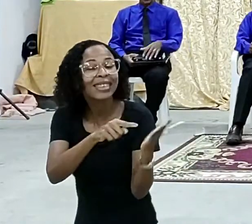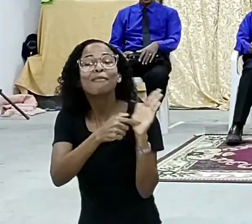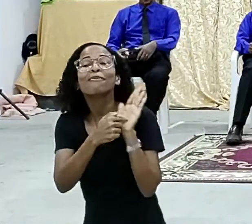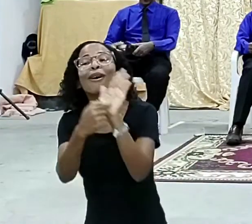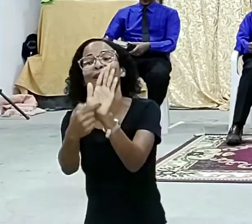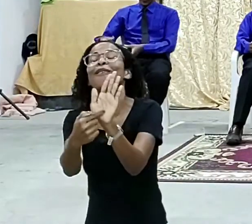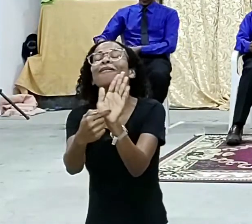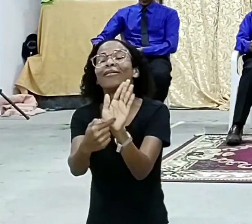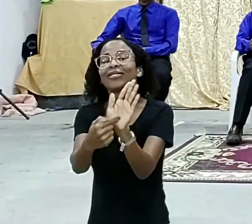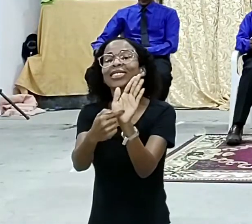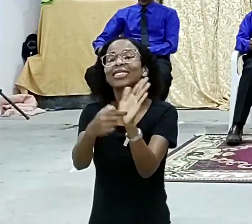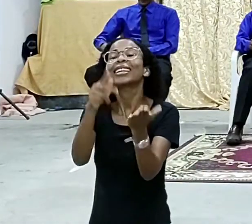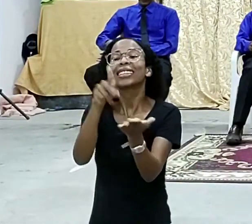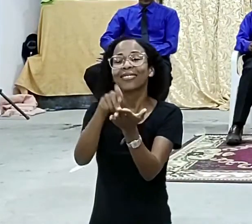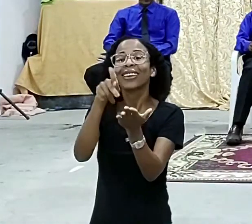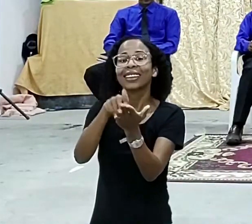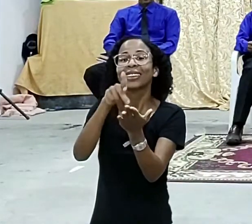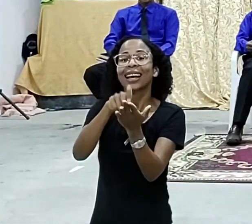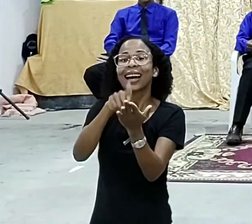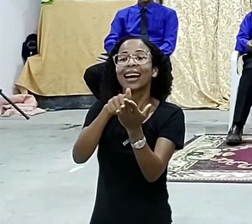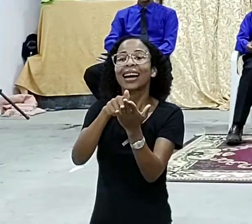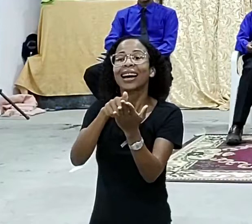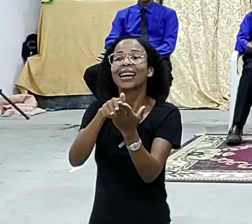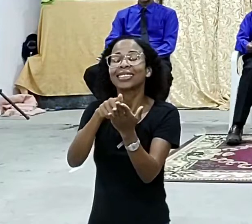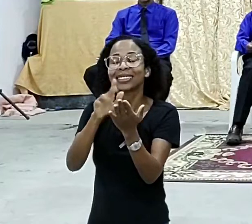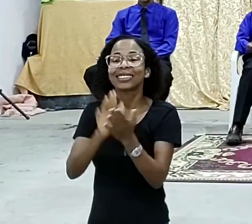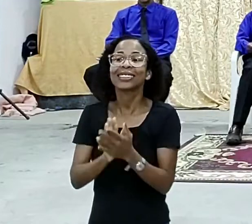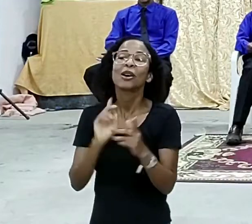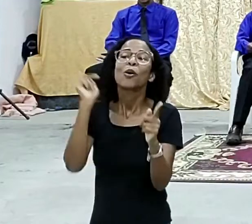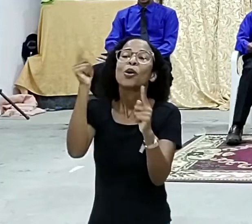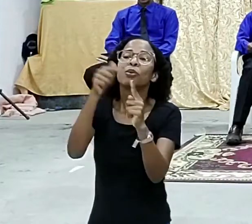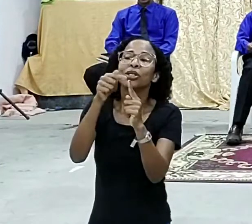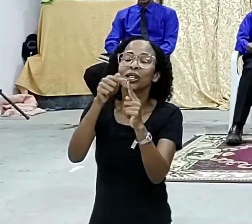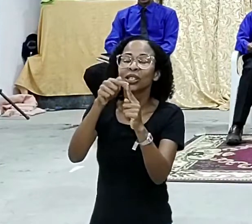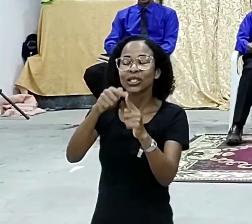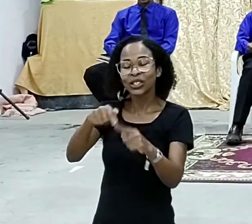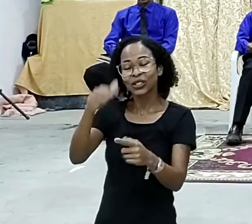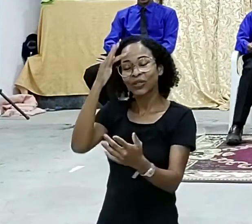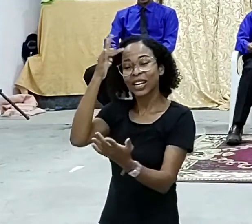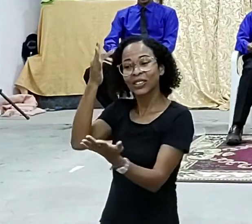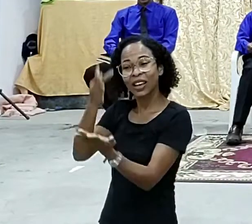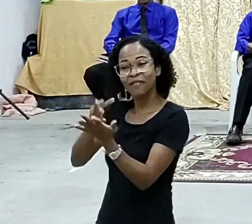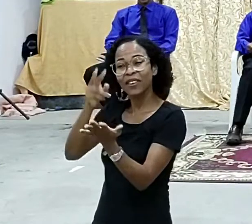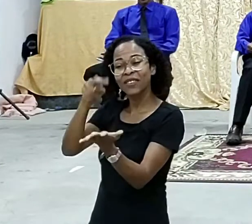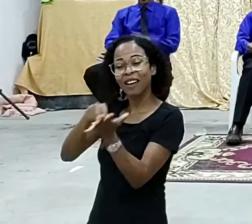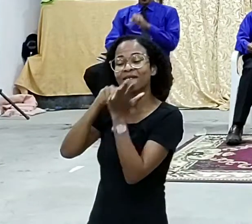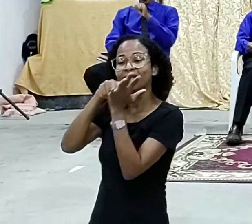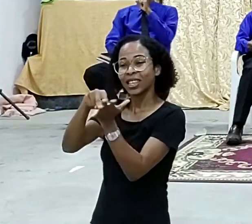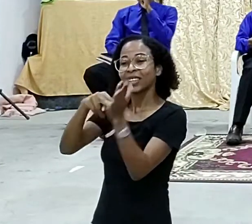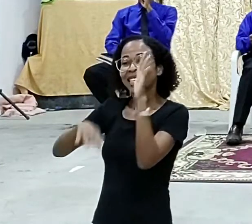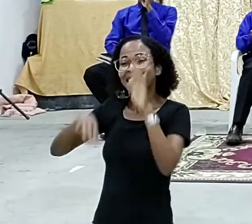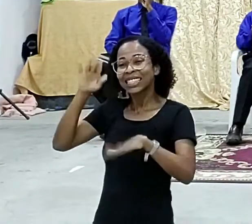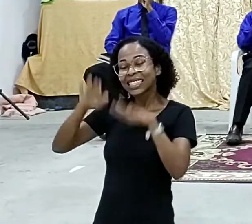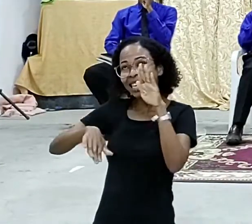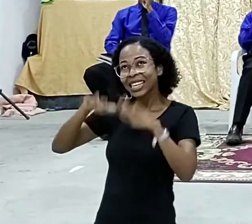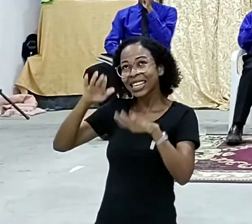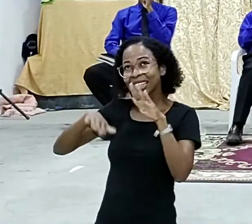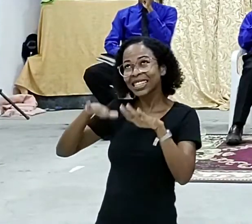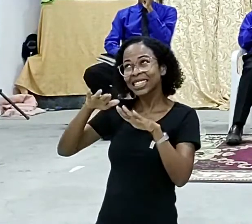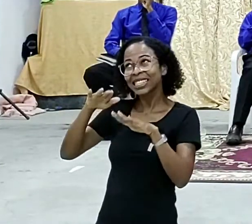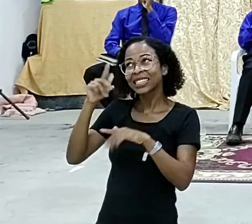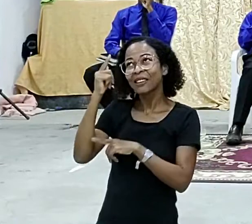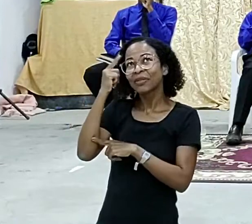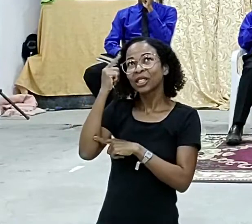para reforçar a minha fé, para reforçar a sua fé, que às vezes acha que